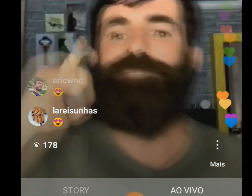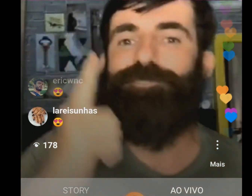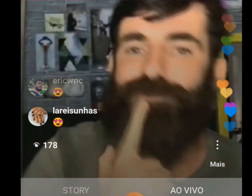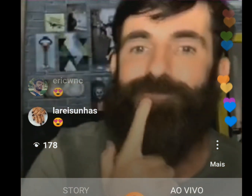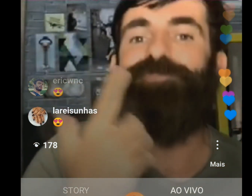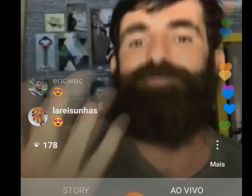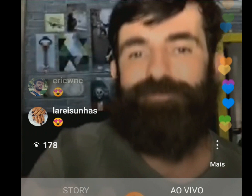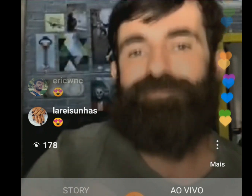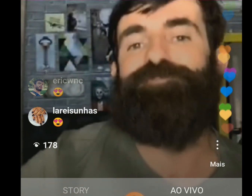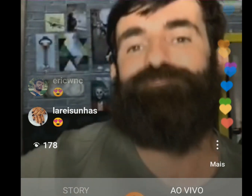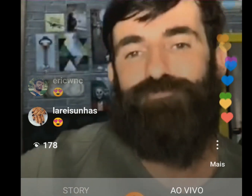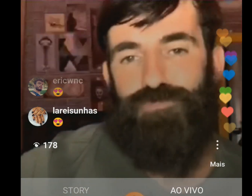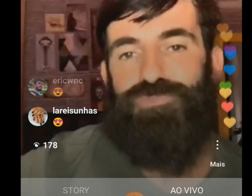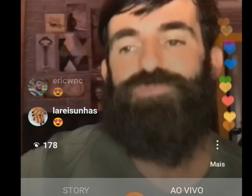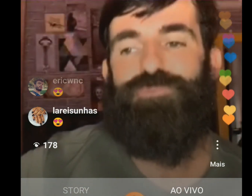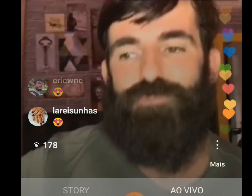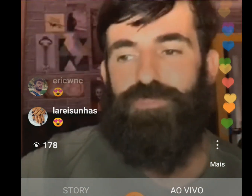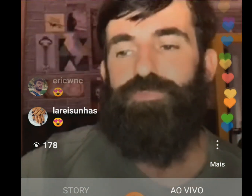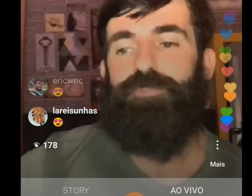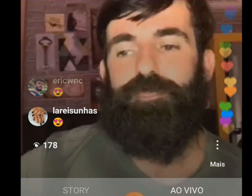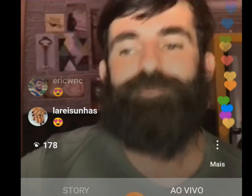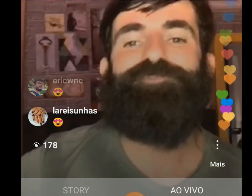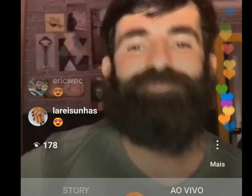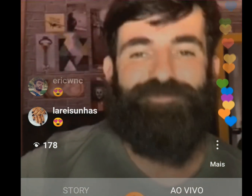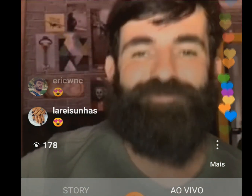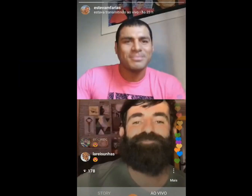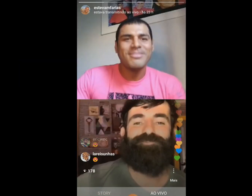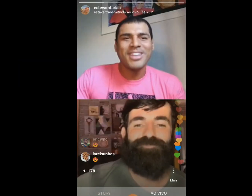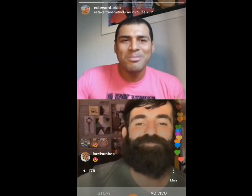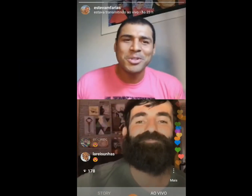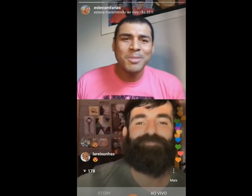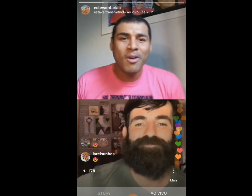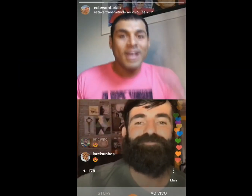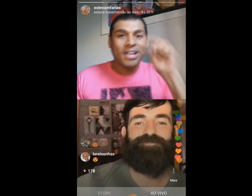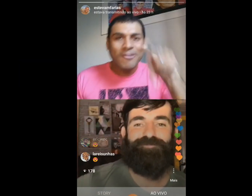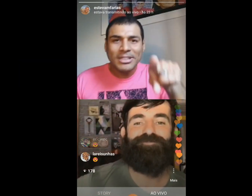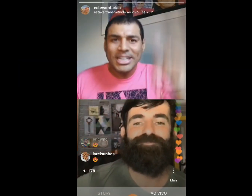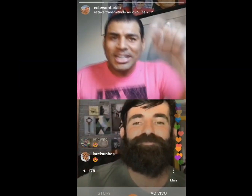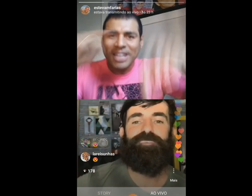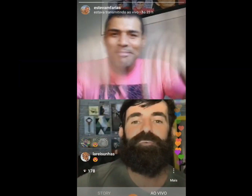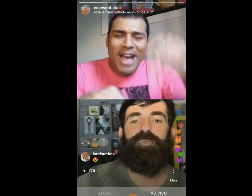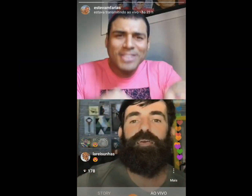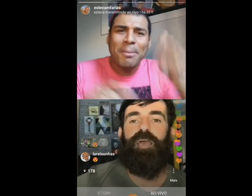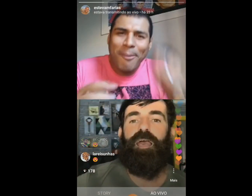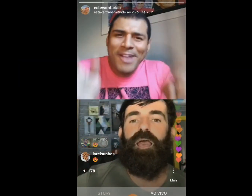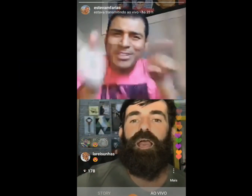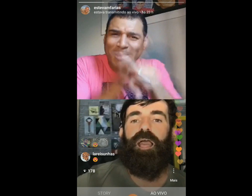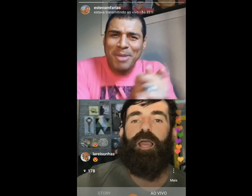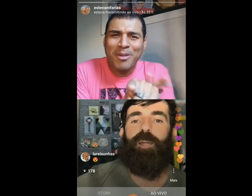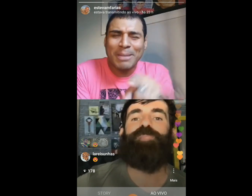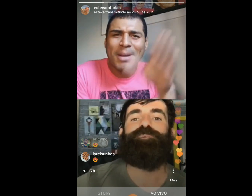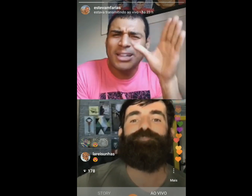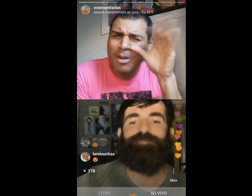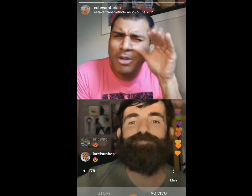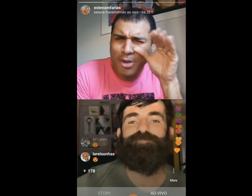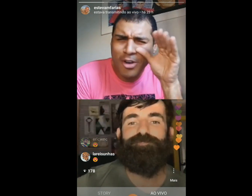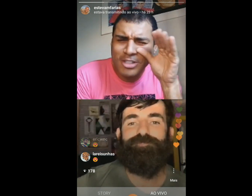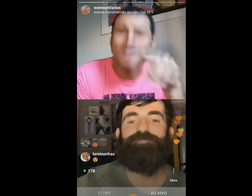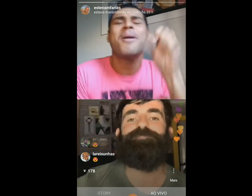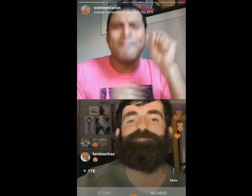básico, para fazer a comunicação com o surdo. Muito bom. E você que está aqui embaixo, pode fazer essa pergunta para ele. Está curioso? Pode